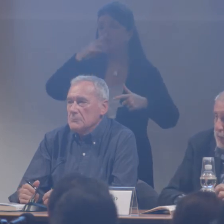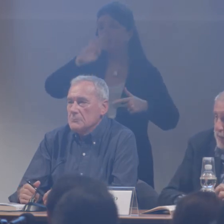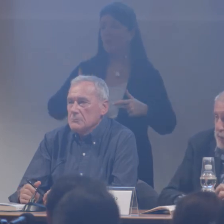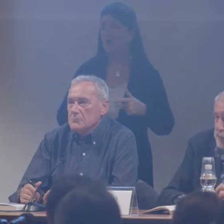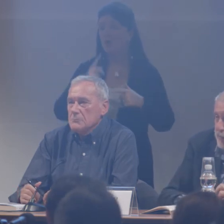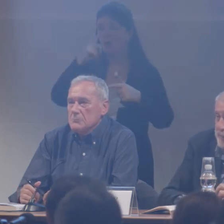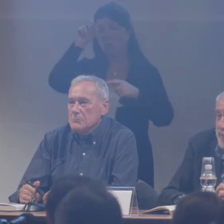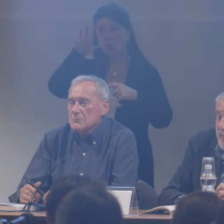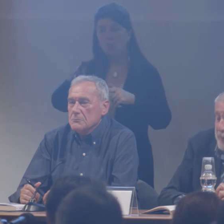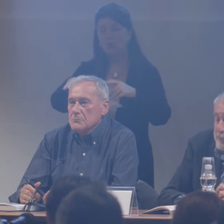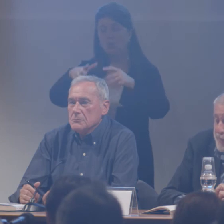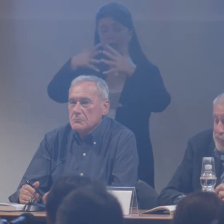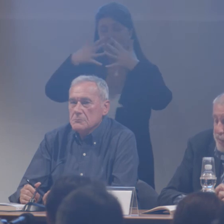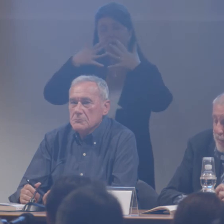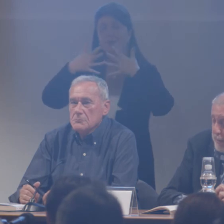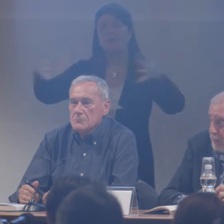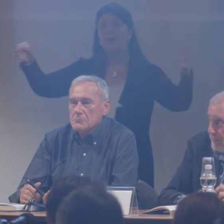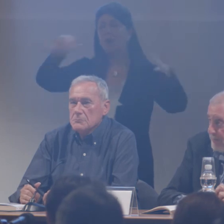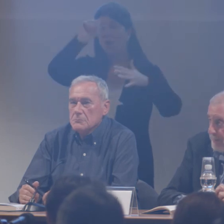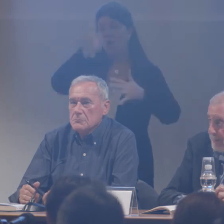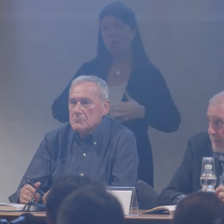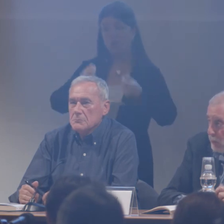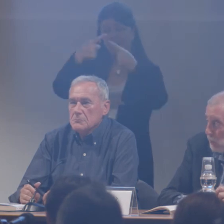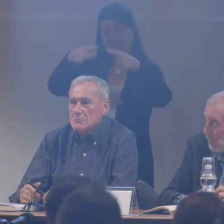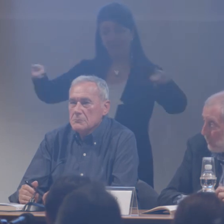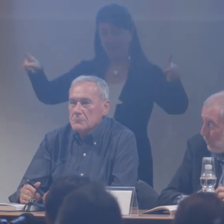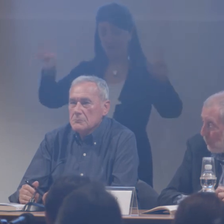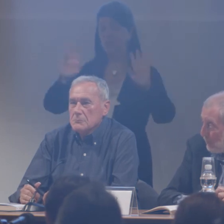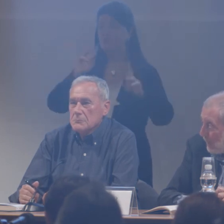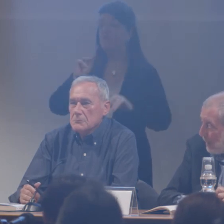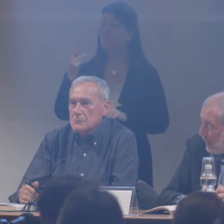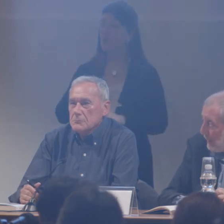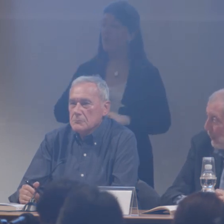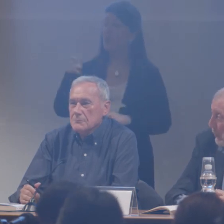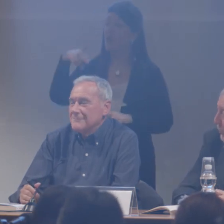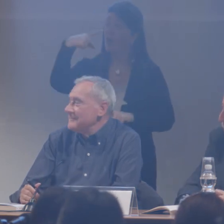sto qui a raccontarvi, e penso che anche Piff sia incuriosito